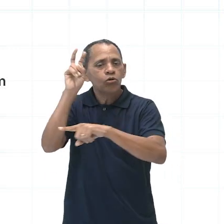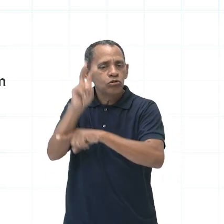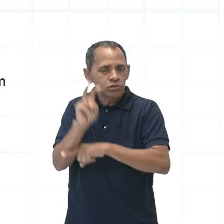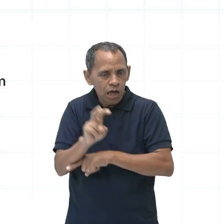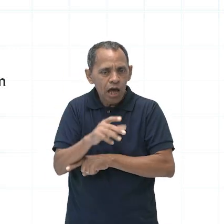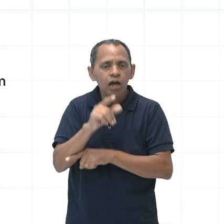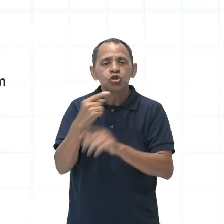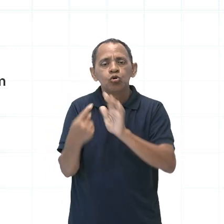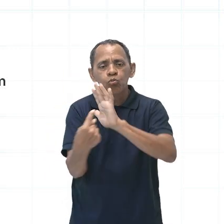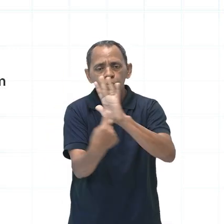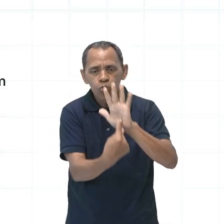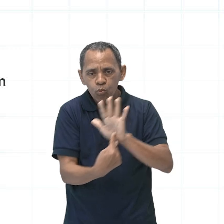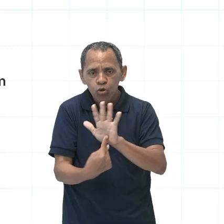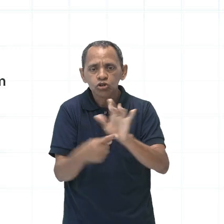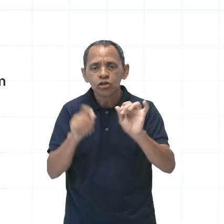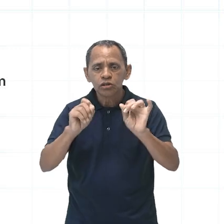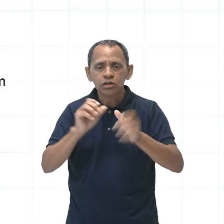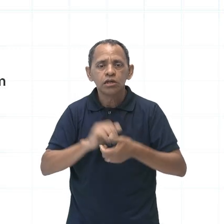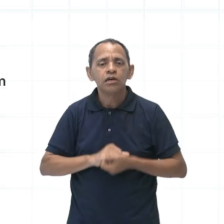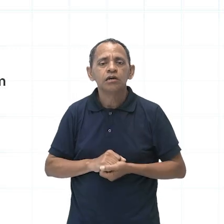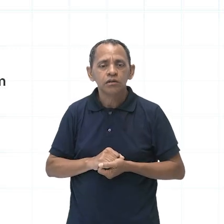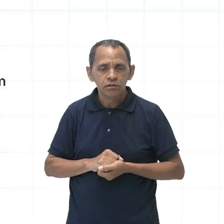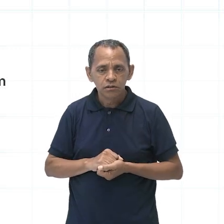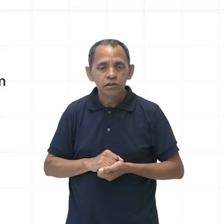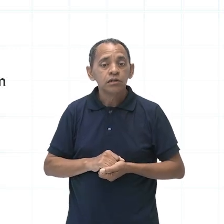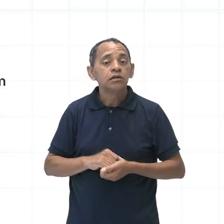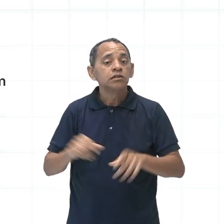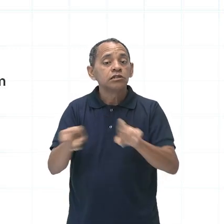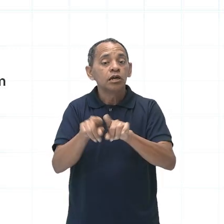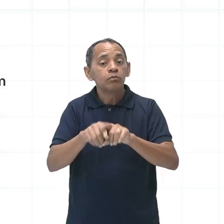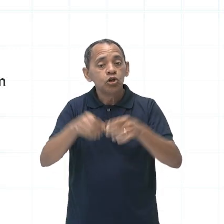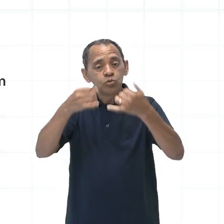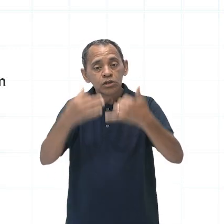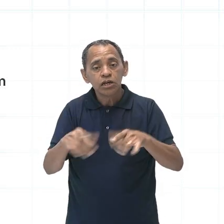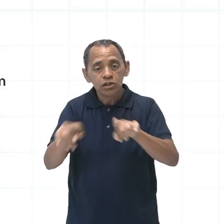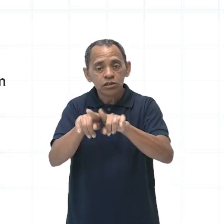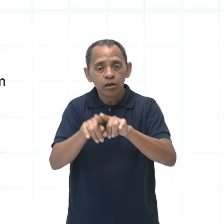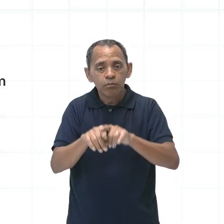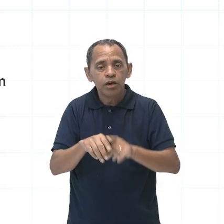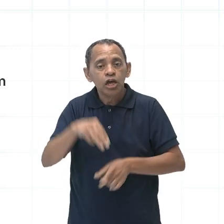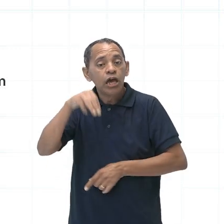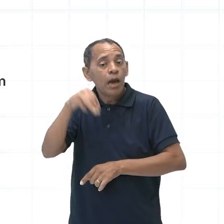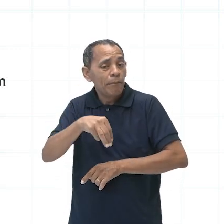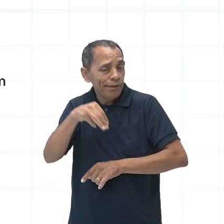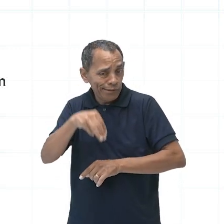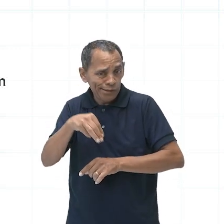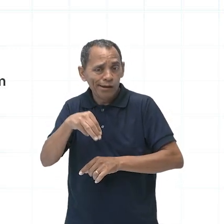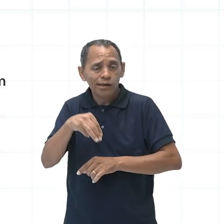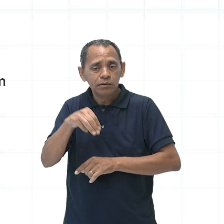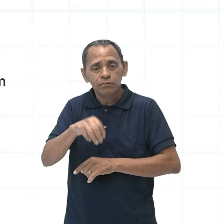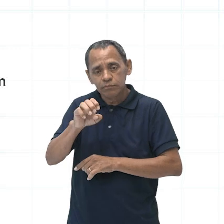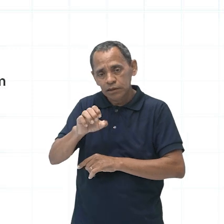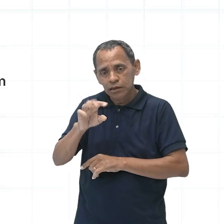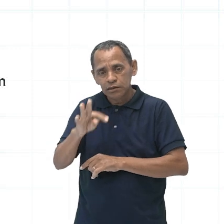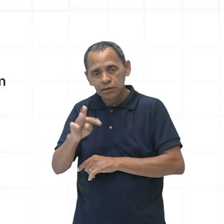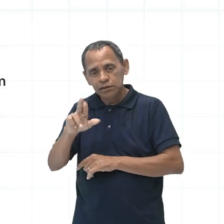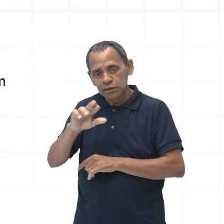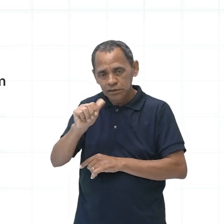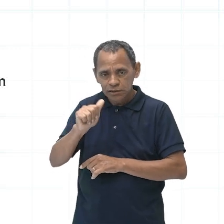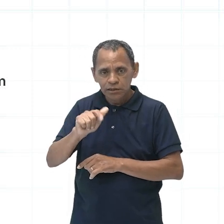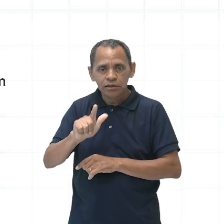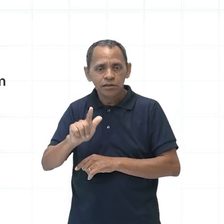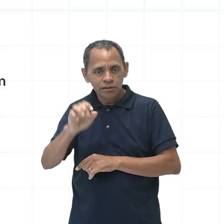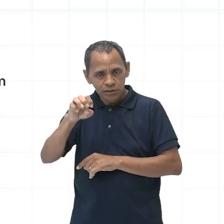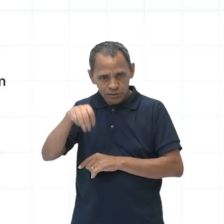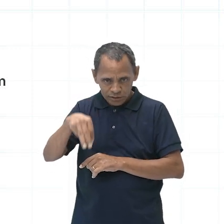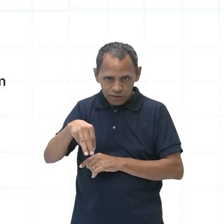os critérios e dizendo a metragem exata de cada uma delas. Então, por isso é que uma lei é tão detalhada,